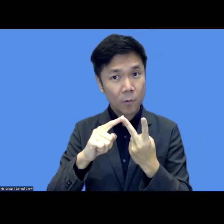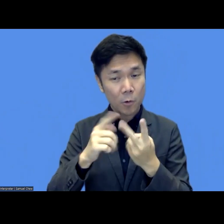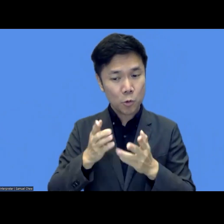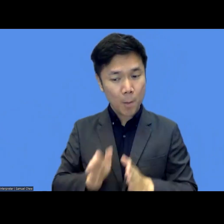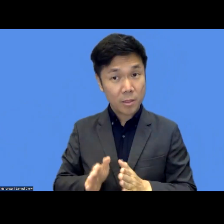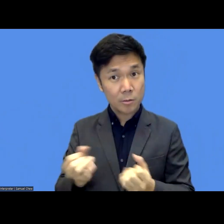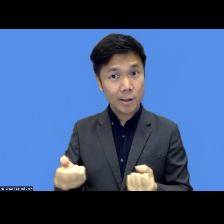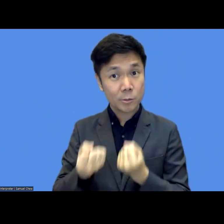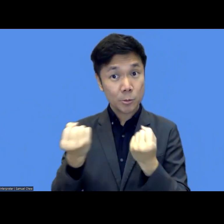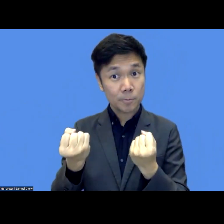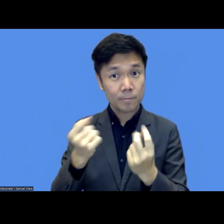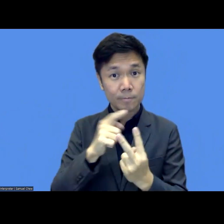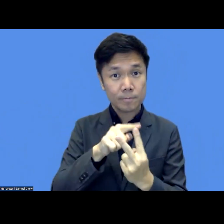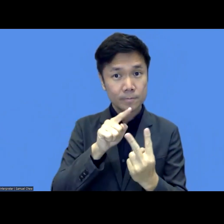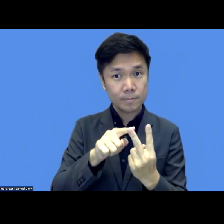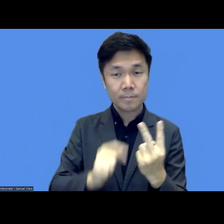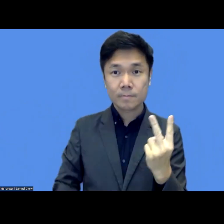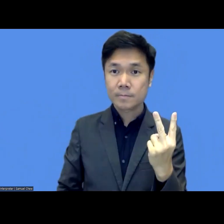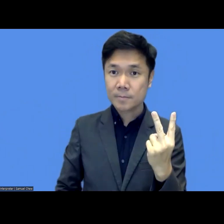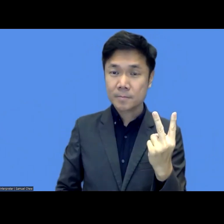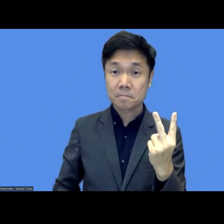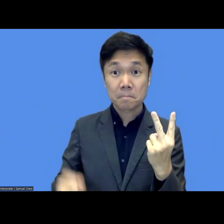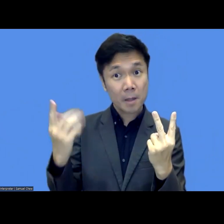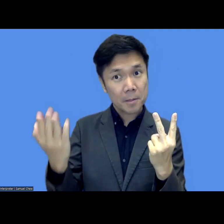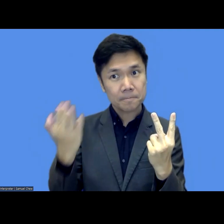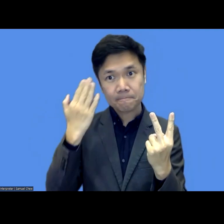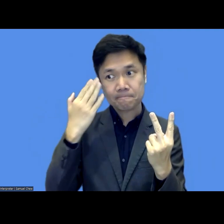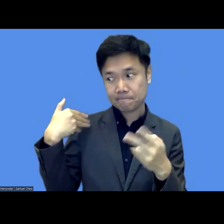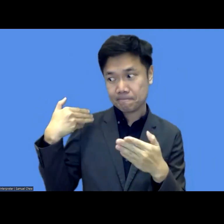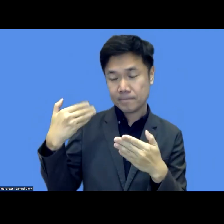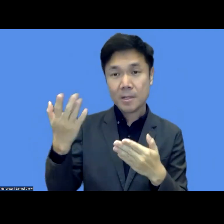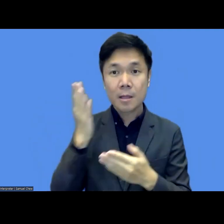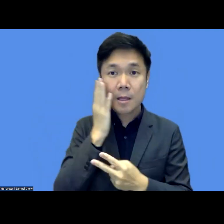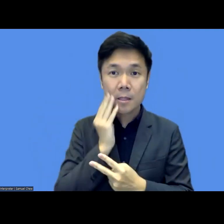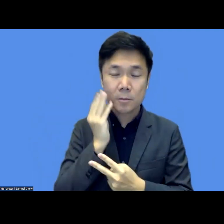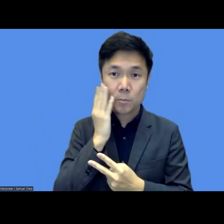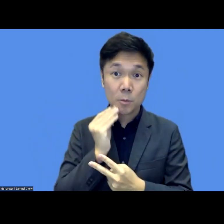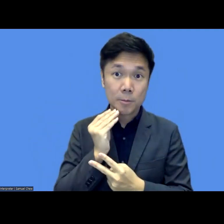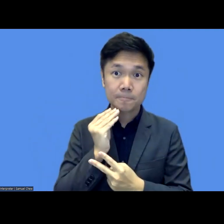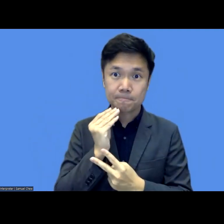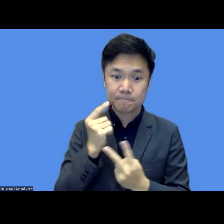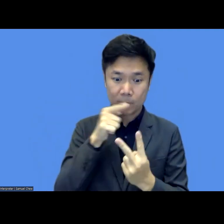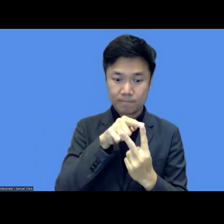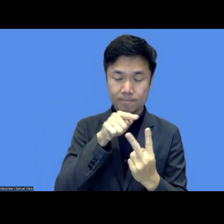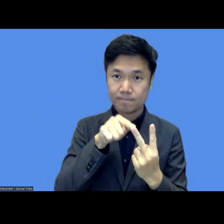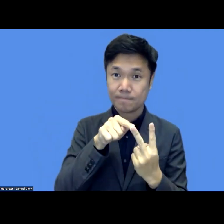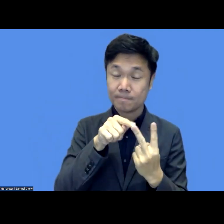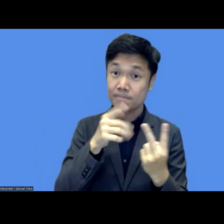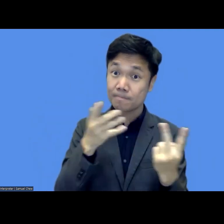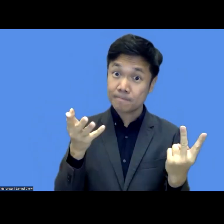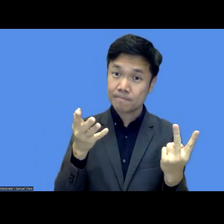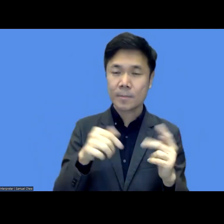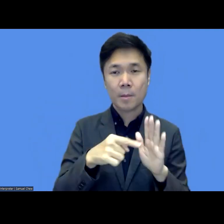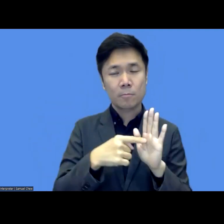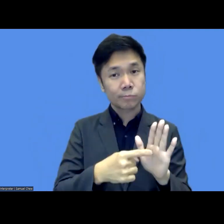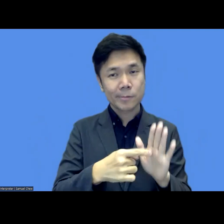es bastante relevante en el contexto humanitario y en relación con